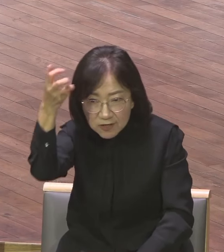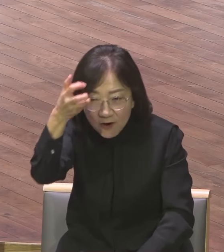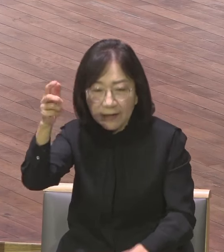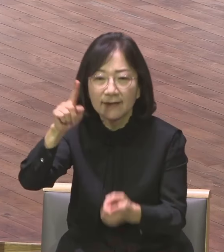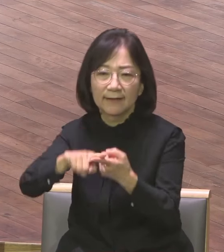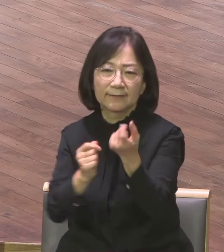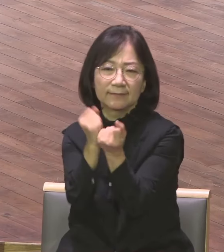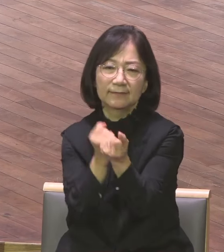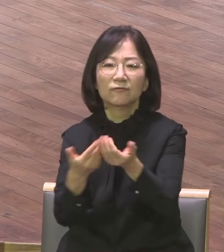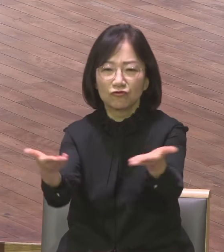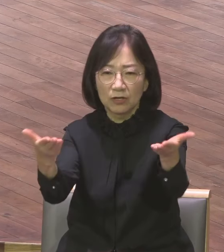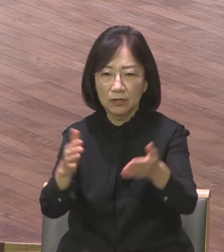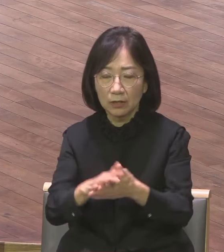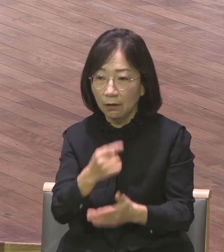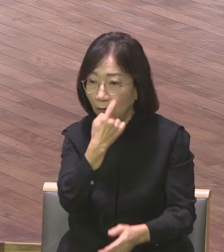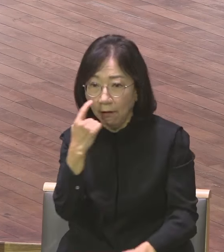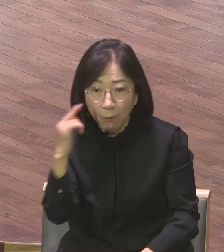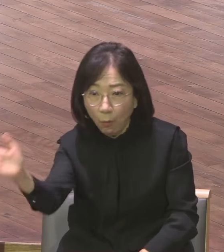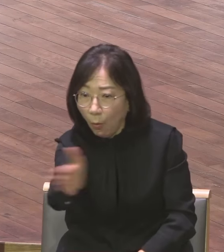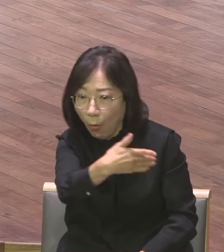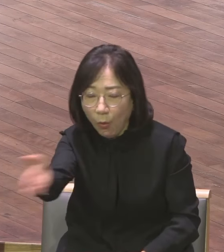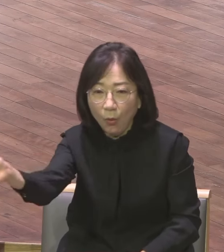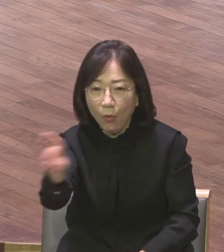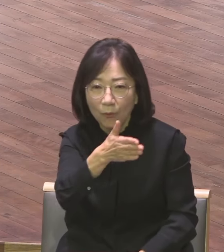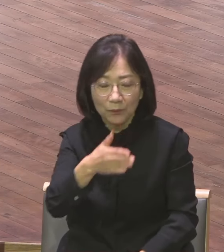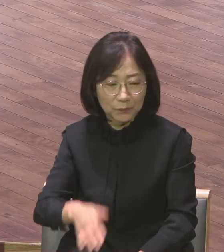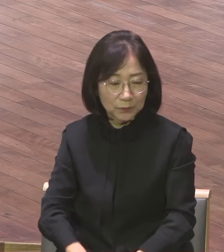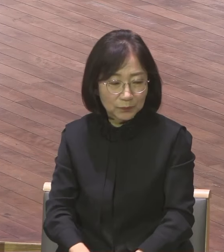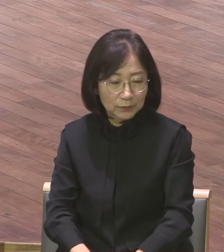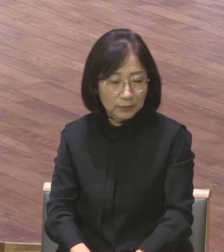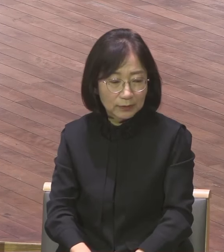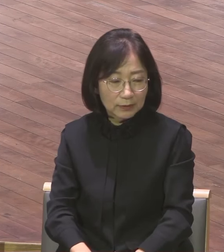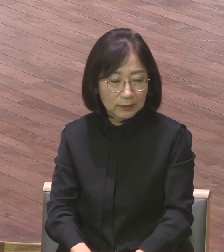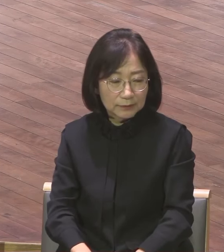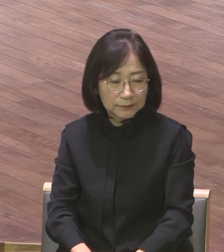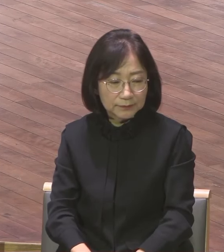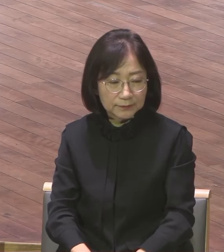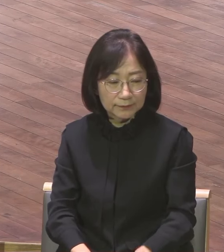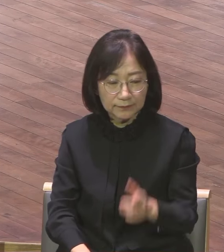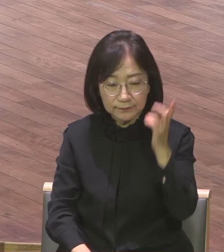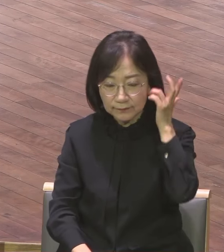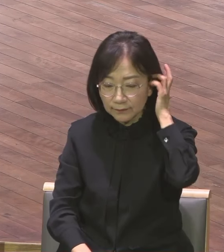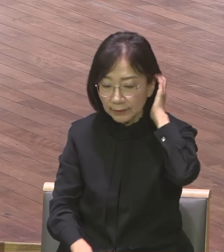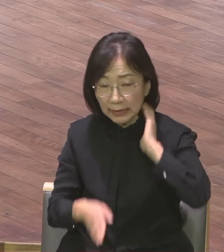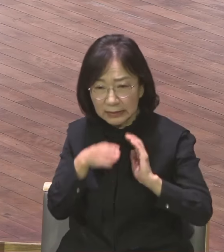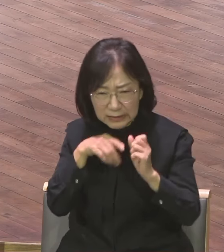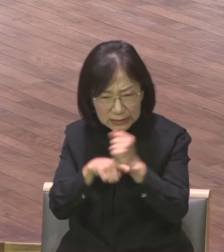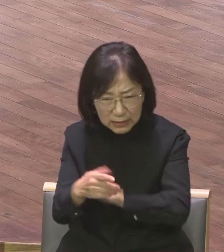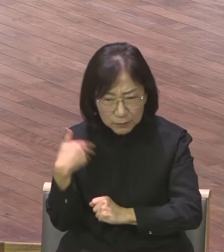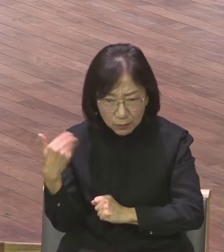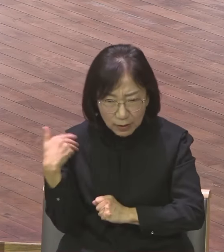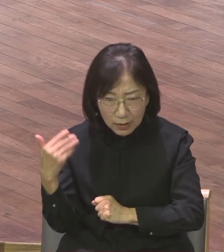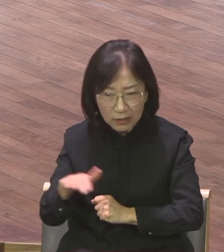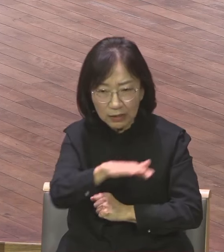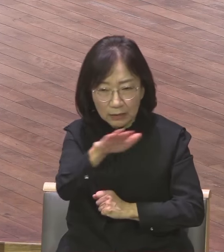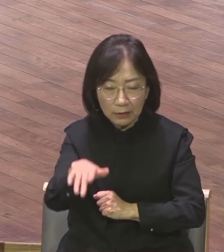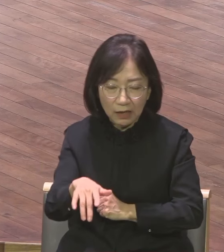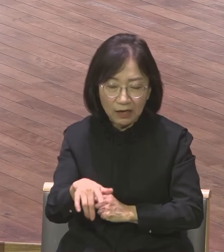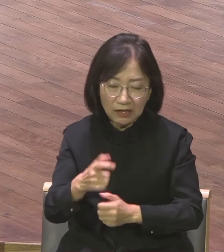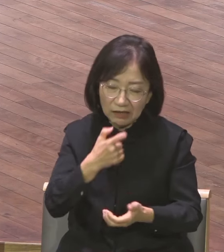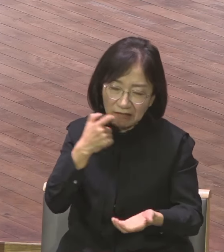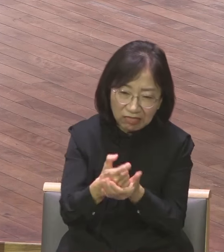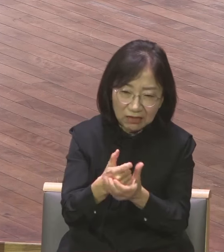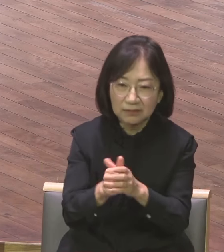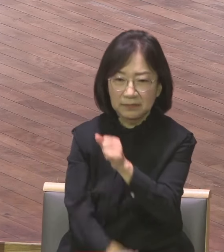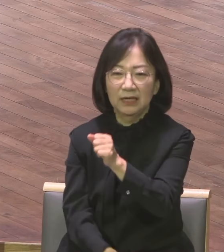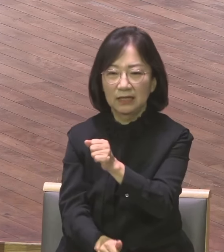있어요. 눈에 보이질 않네. 자, 진리를 알지 못하면 속게 됩니다. 속습니다. 진리를 모르면